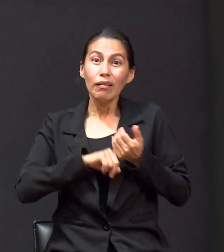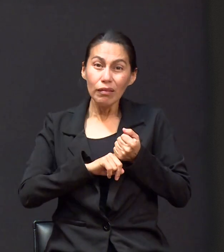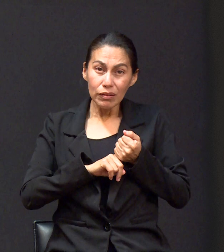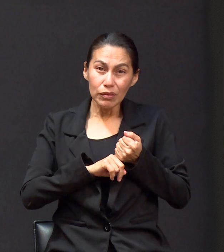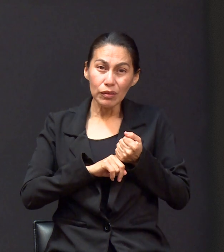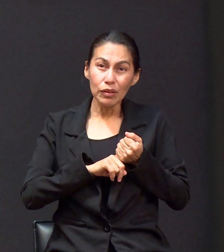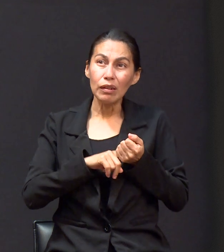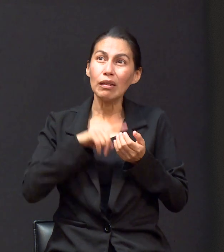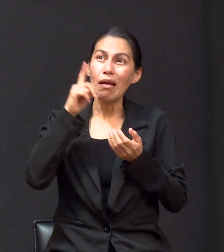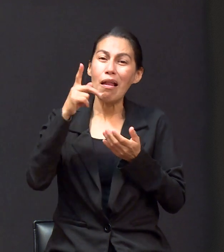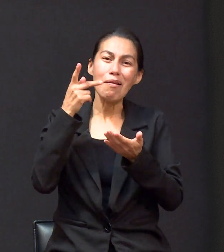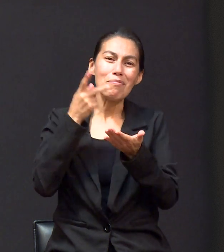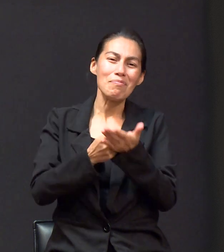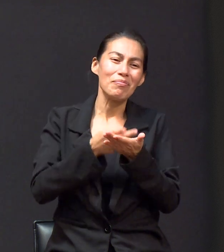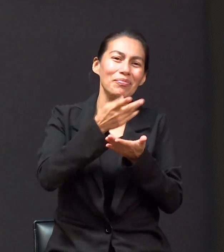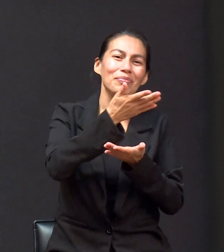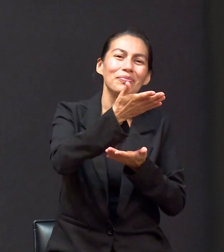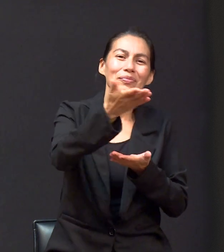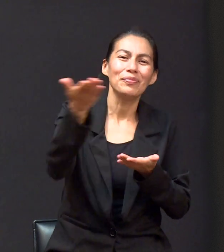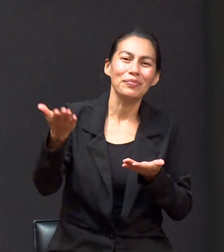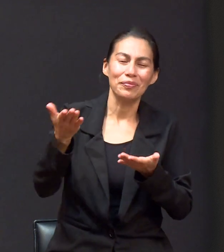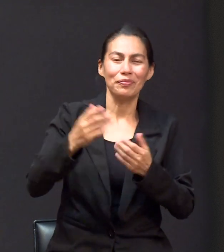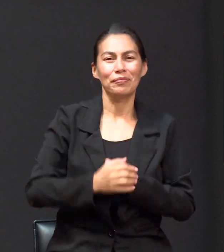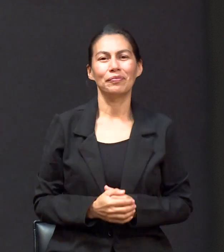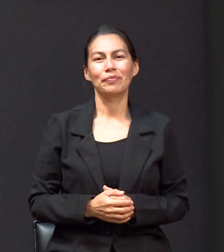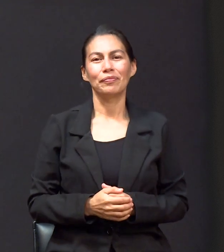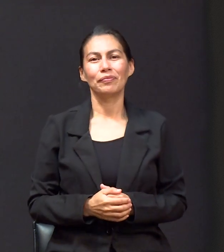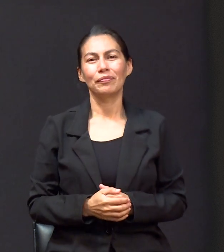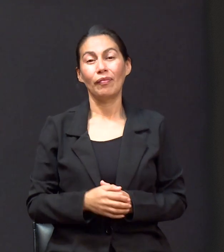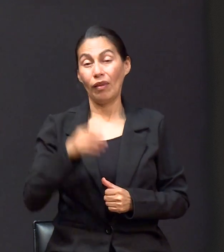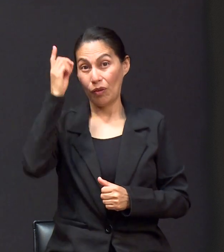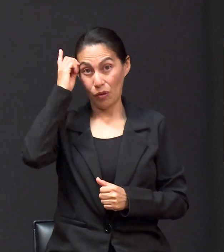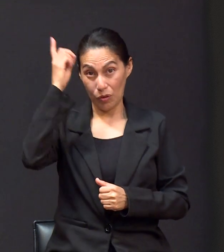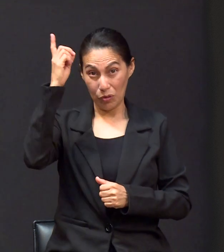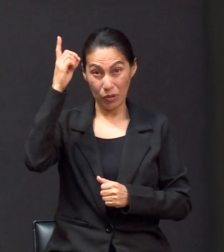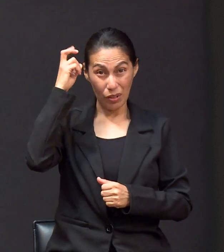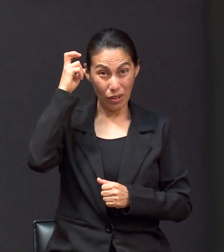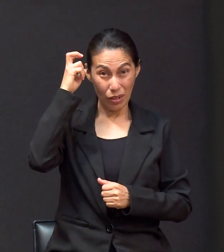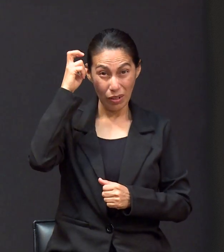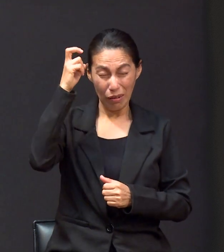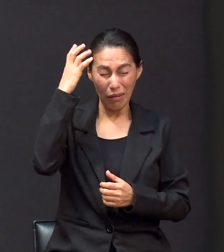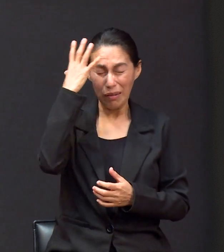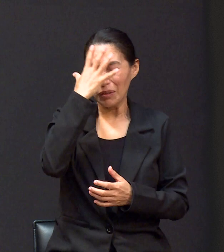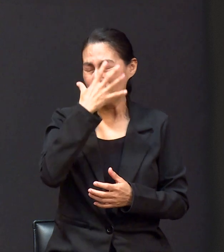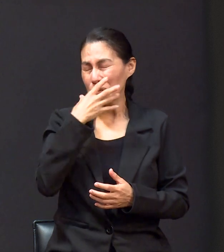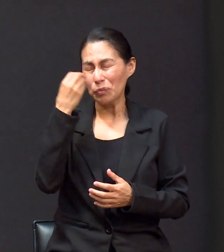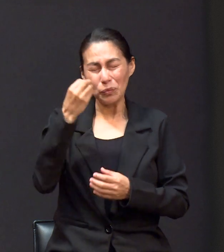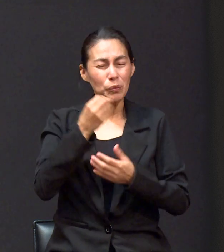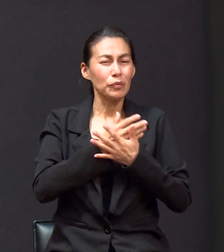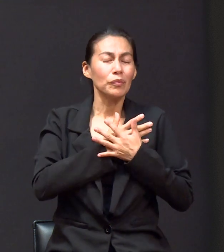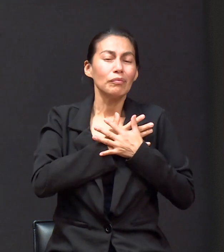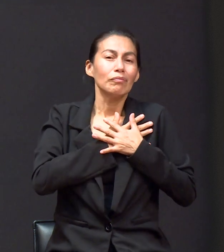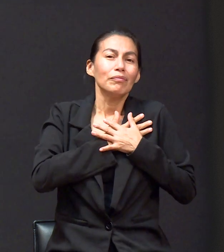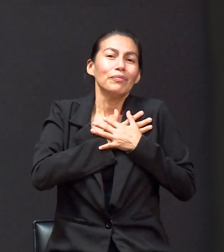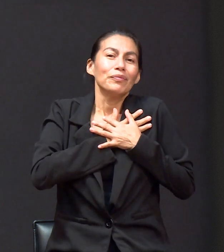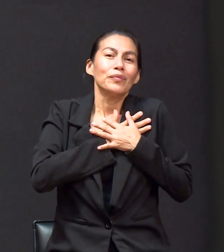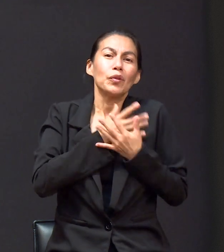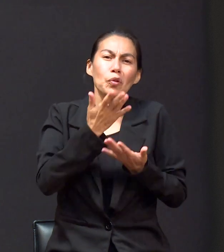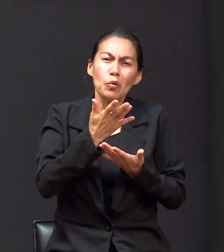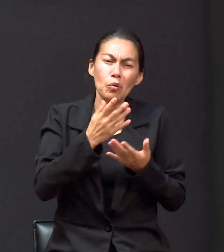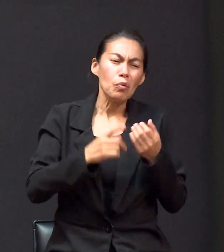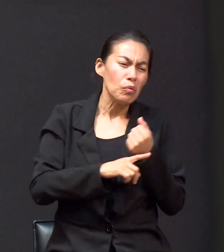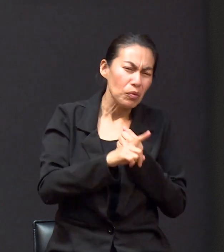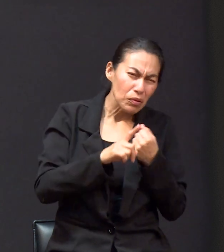corazón y que te recompensará en público. Es un Dios maravilloso al cual puedes